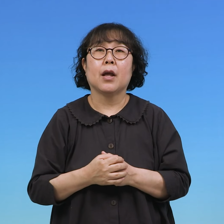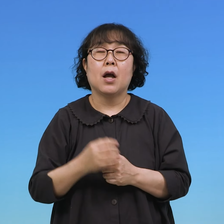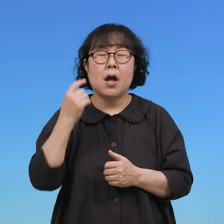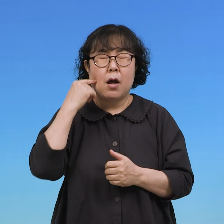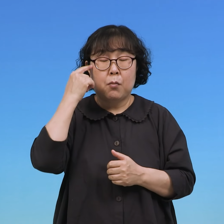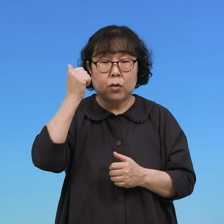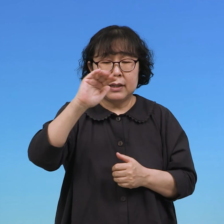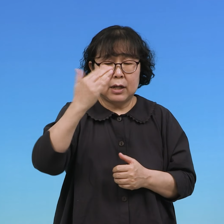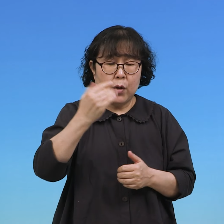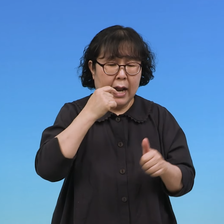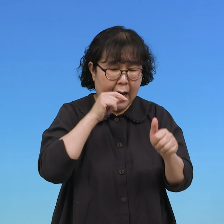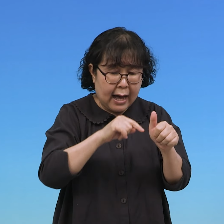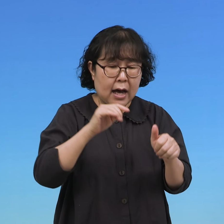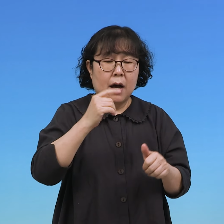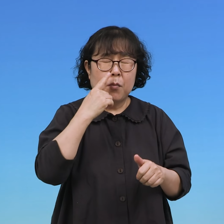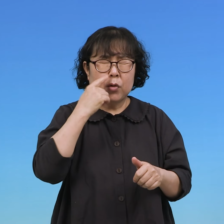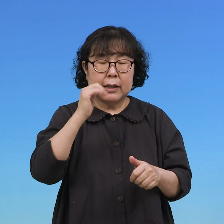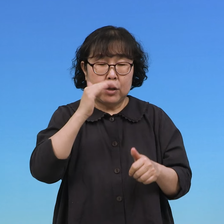목사가 되라고,